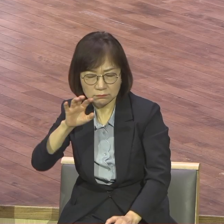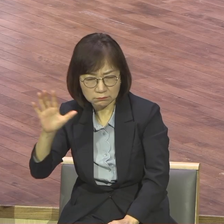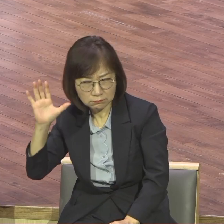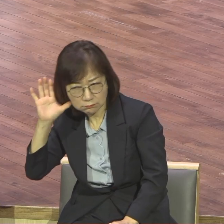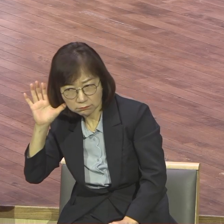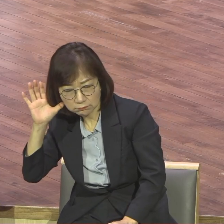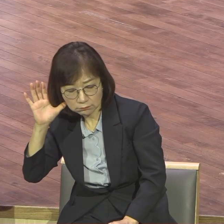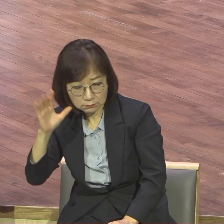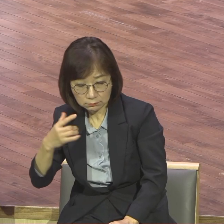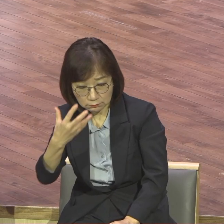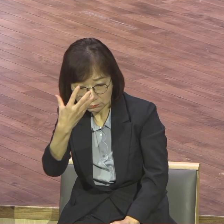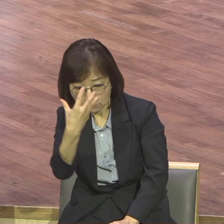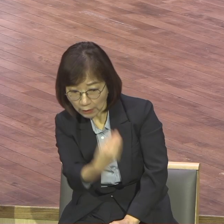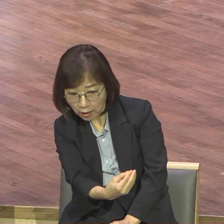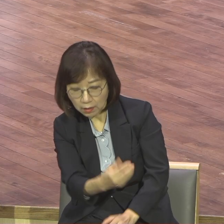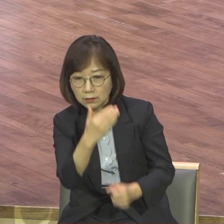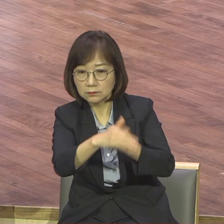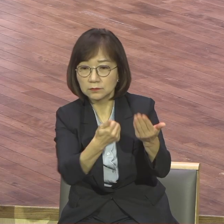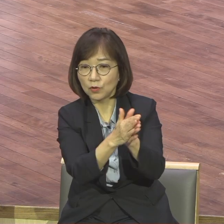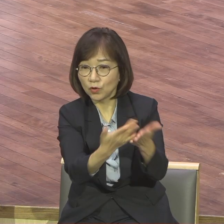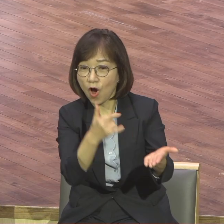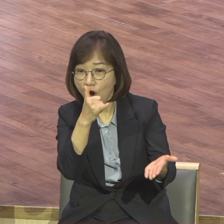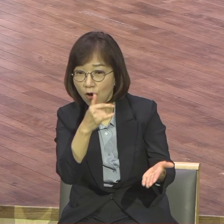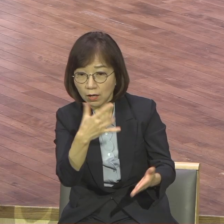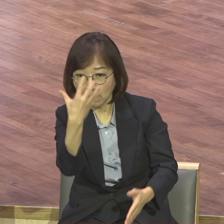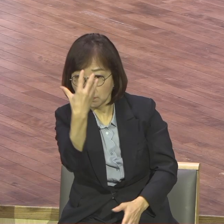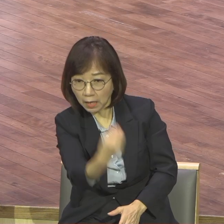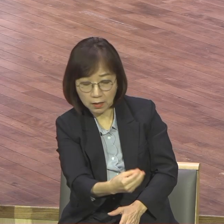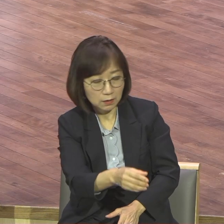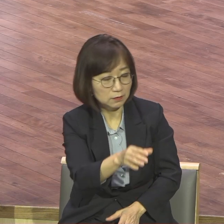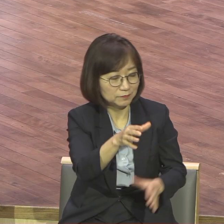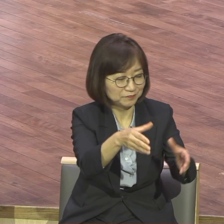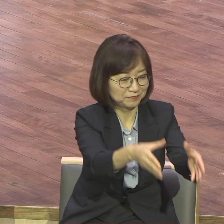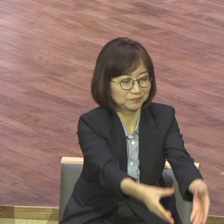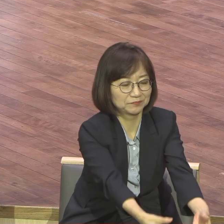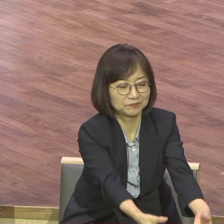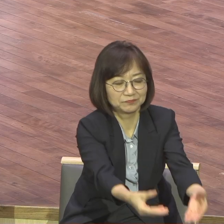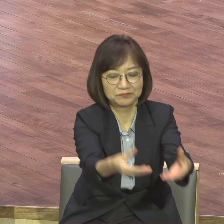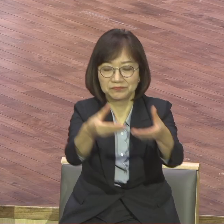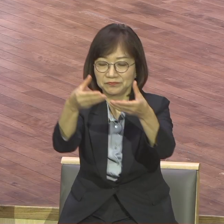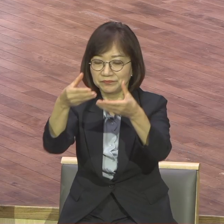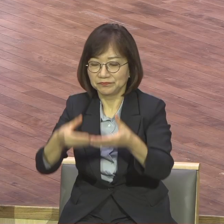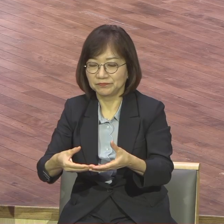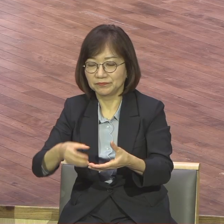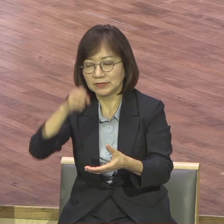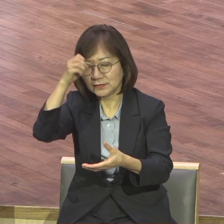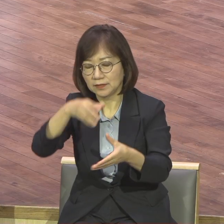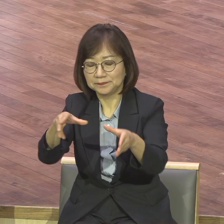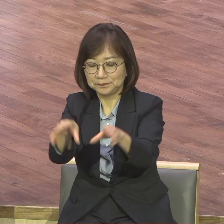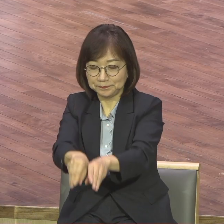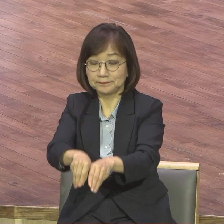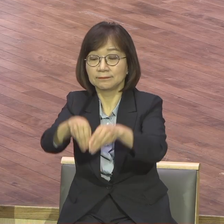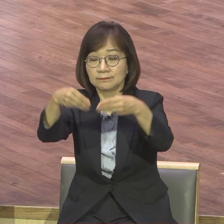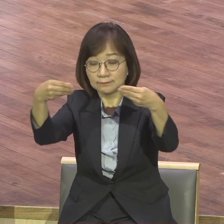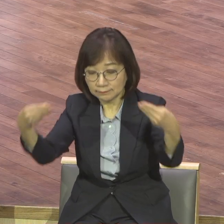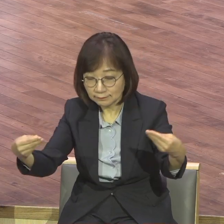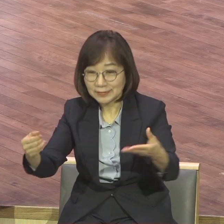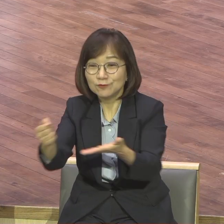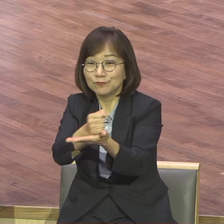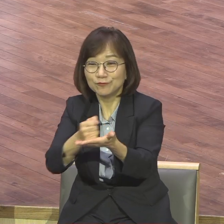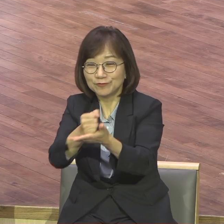마침 앞에 있던 성경을 펴서 제일 먼저 눈에 닿는 부분을